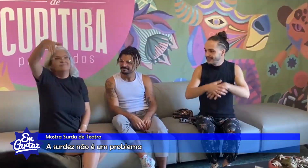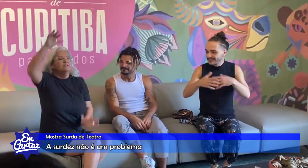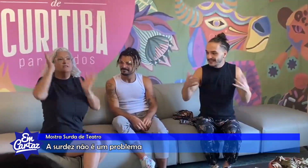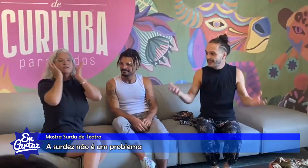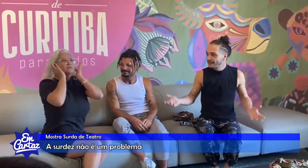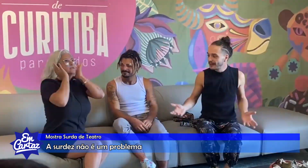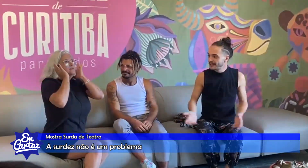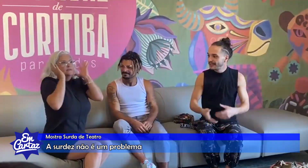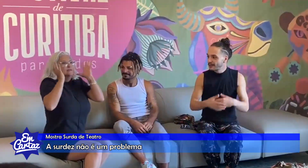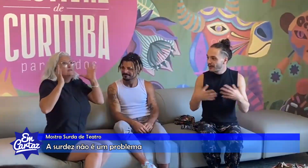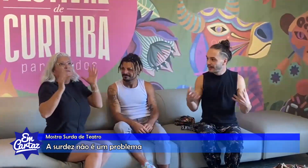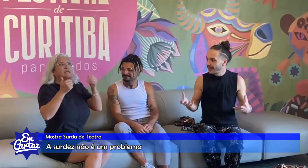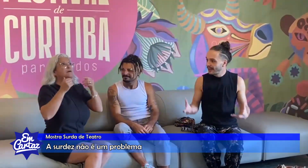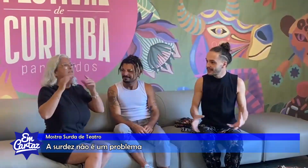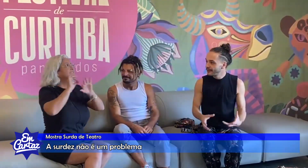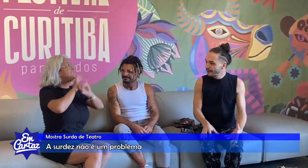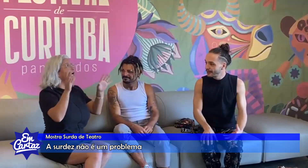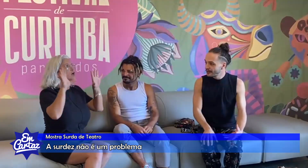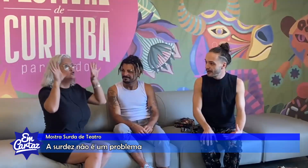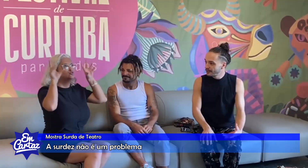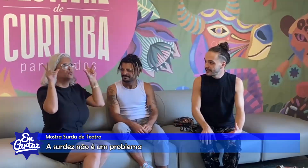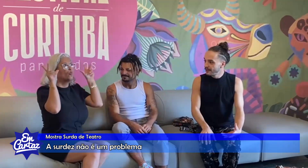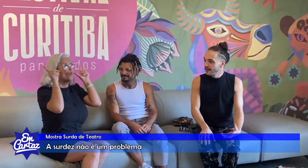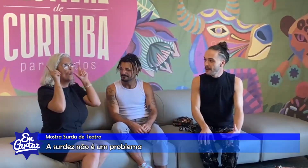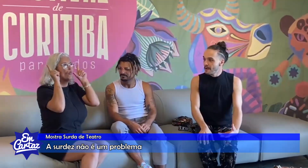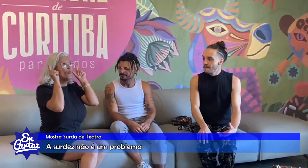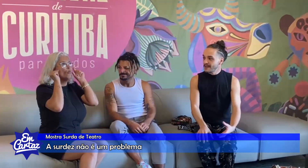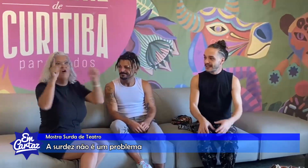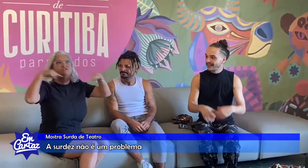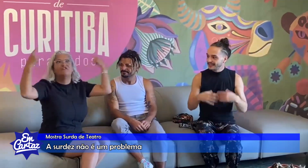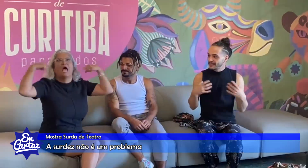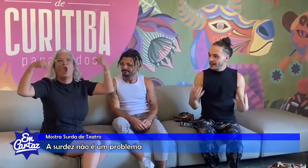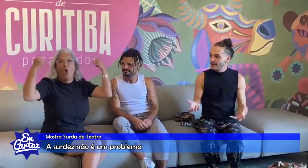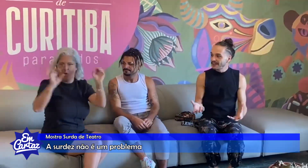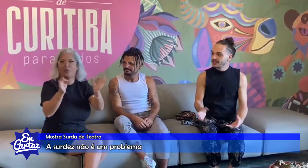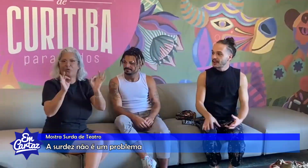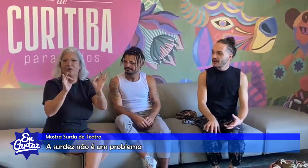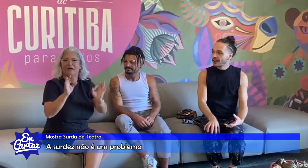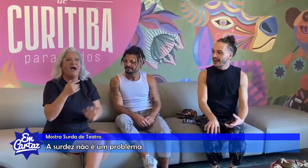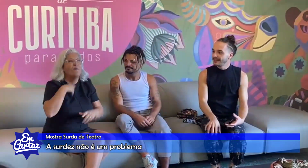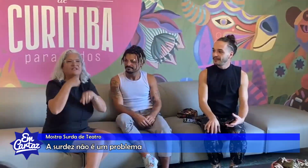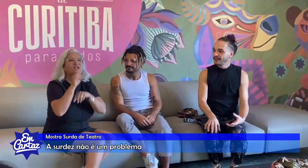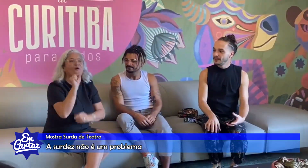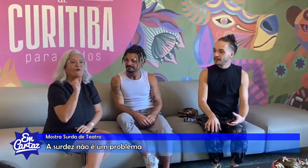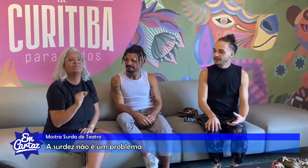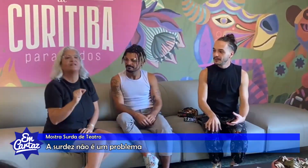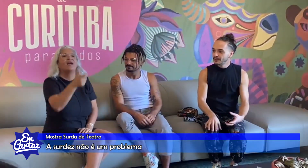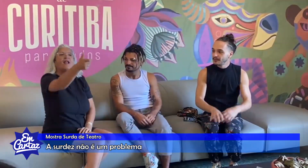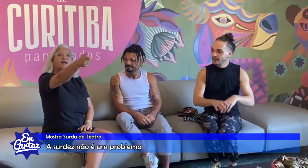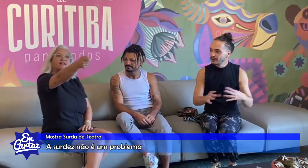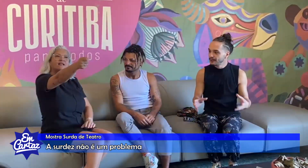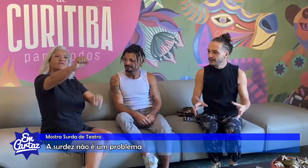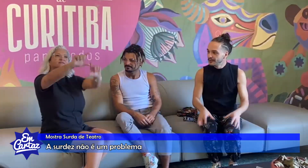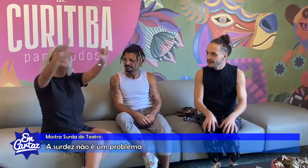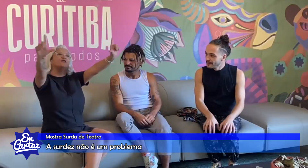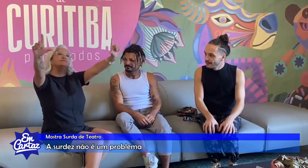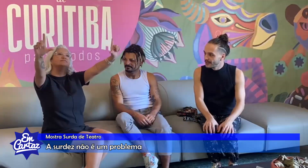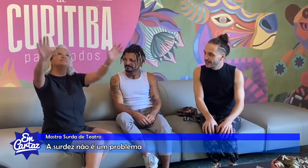desde da infância, com a relação forte com a audição, mas experimente, né, colocar a TV no mudo, sem